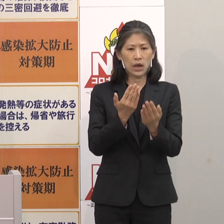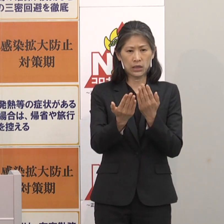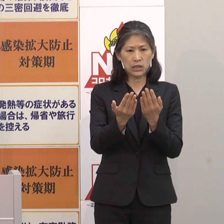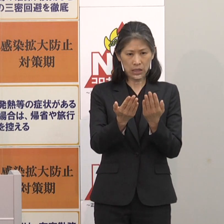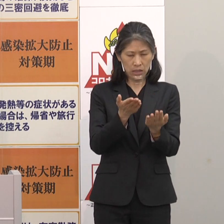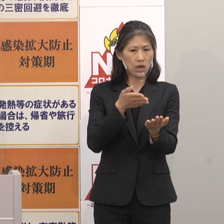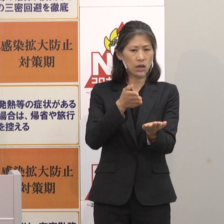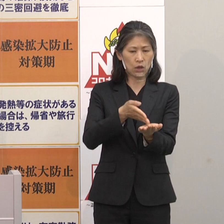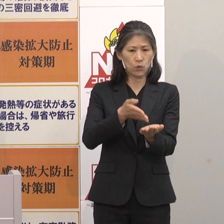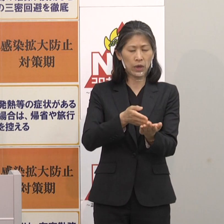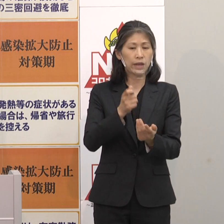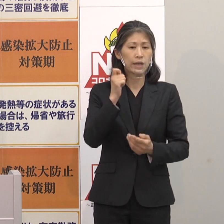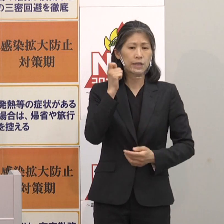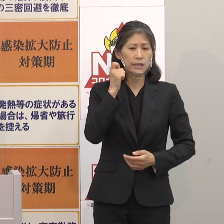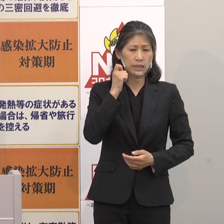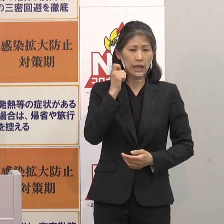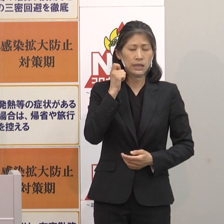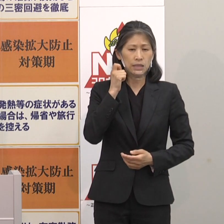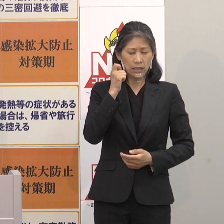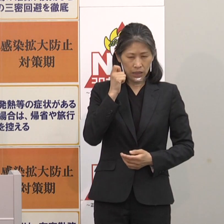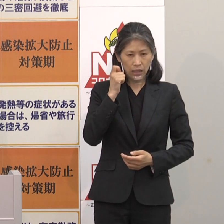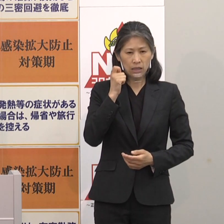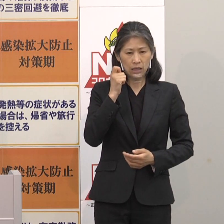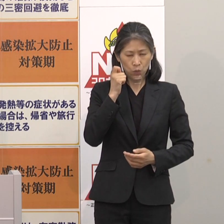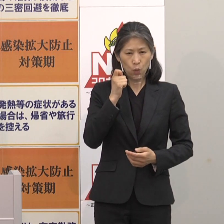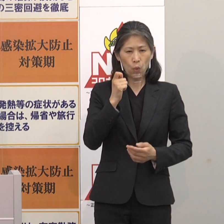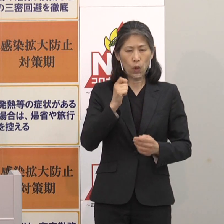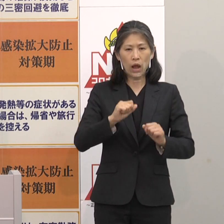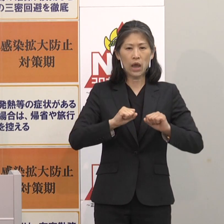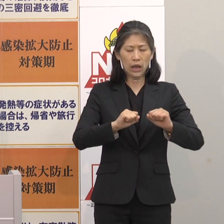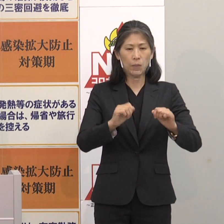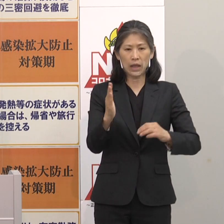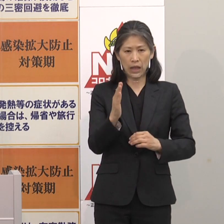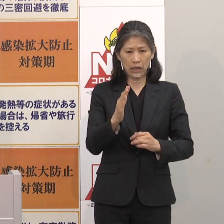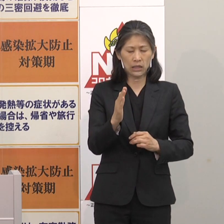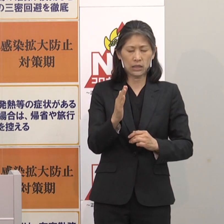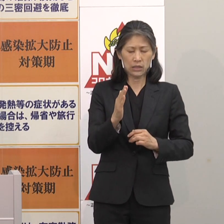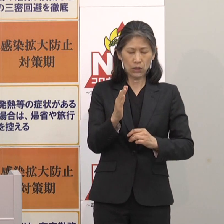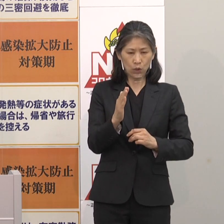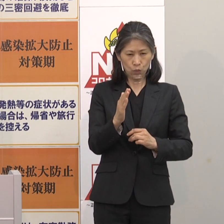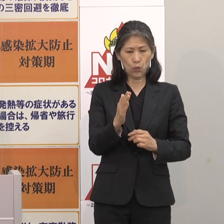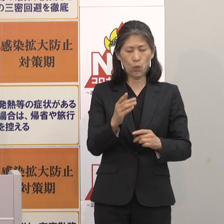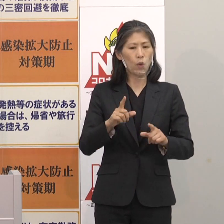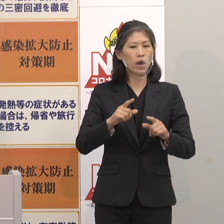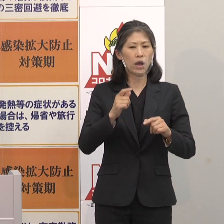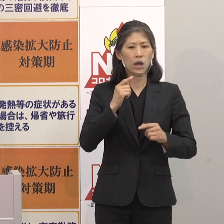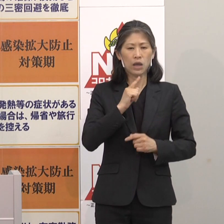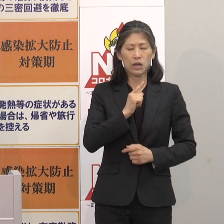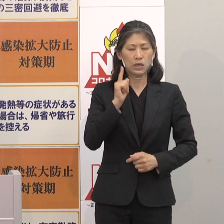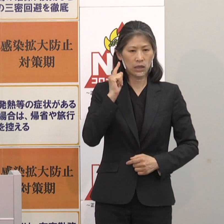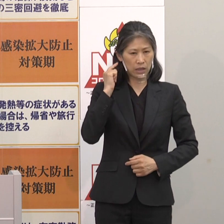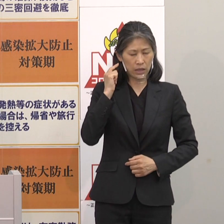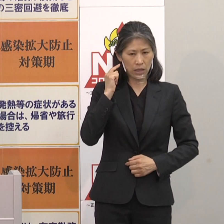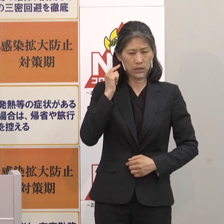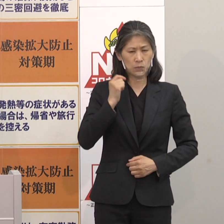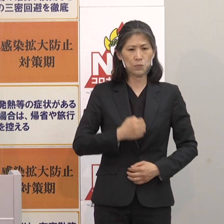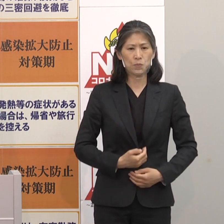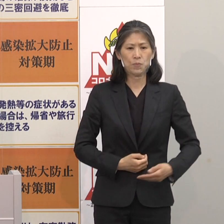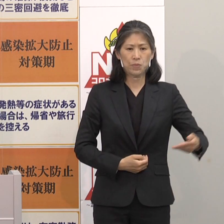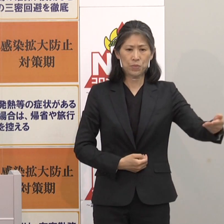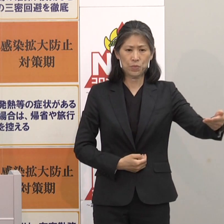。 ただ黙食においても、黙食をしているから感染者が抑えられているというような客観的なデータはないのではない